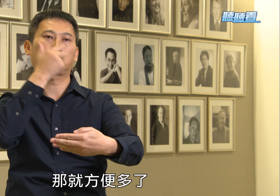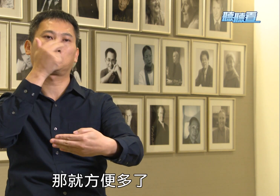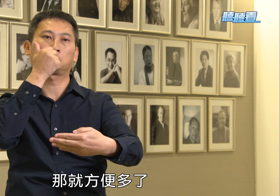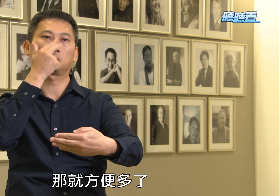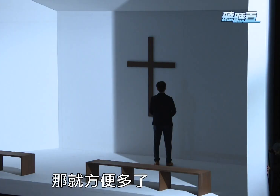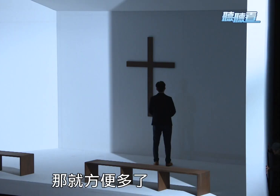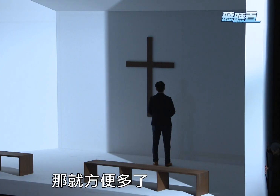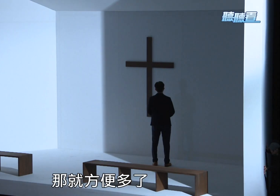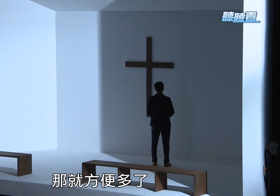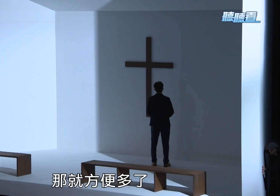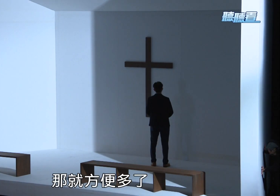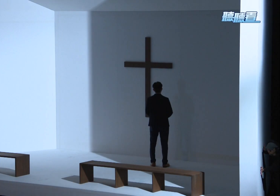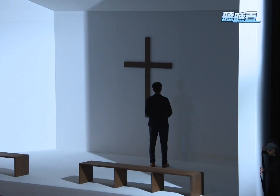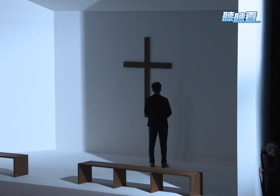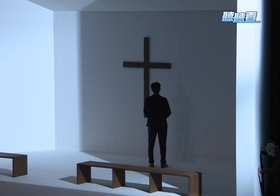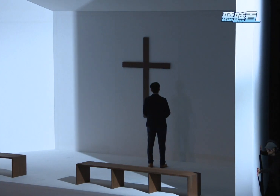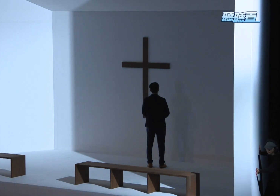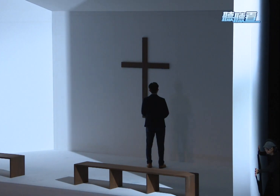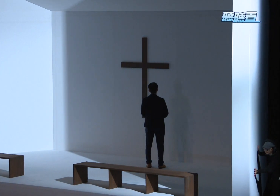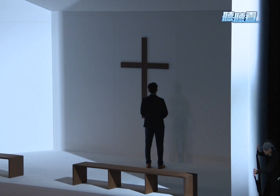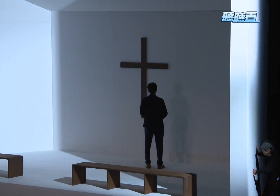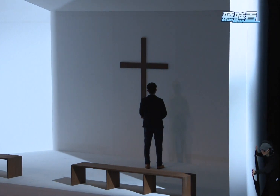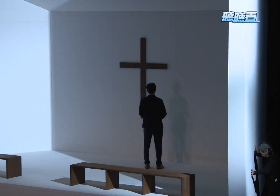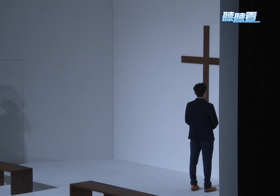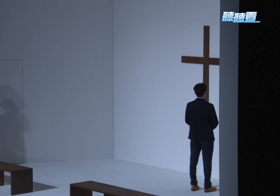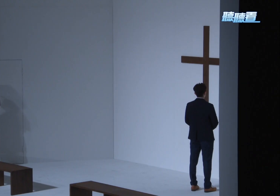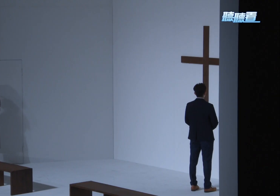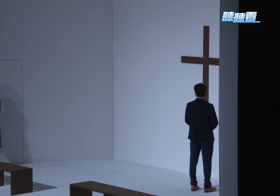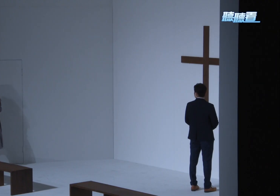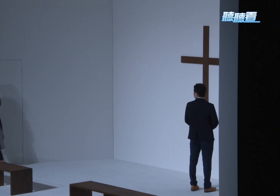就方便多了。